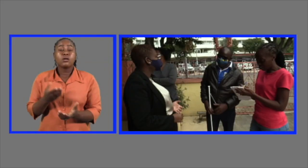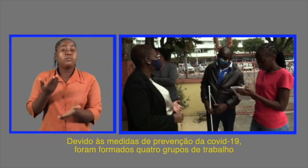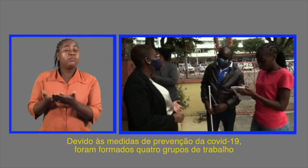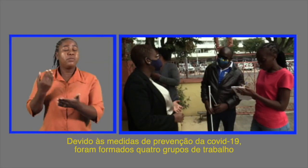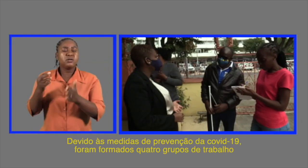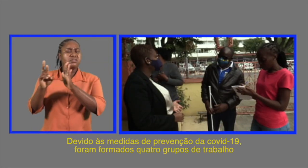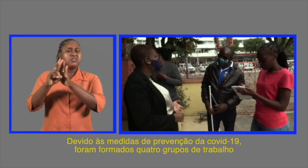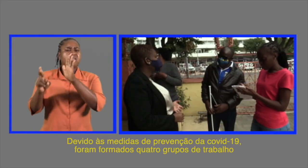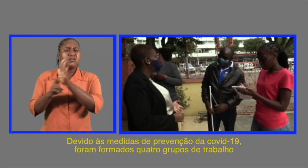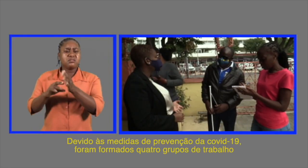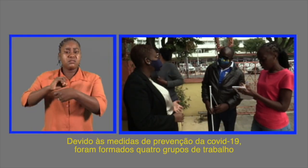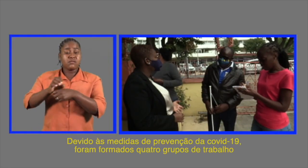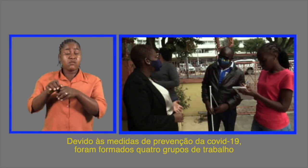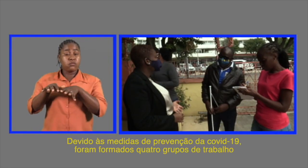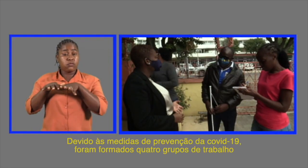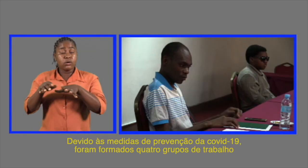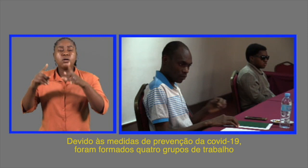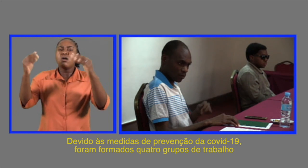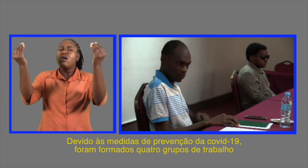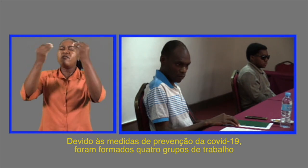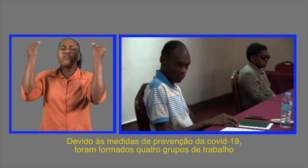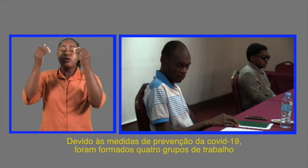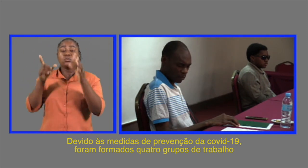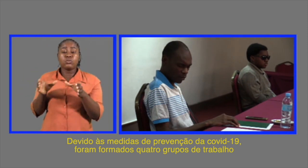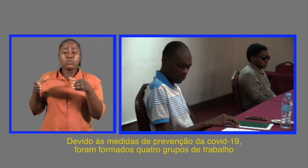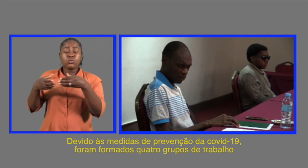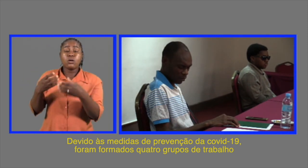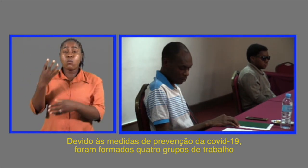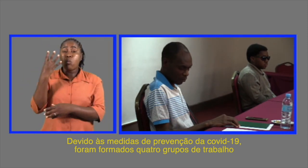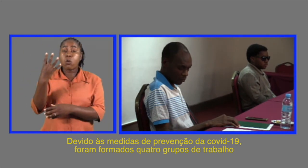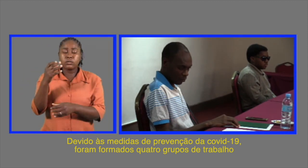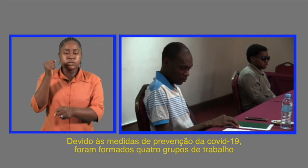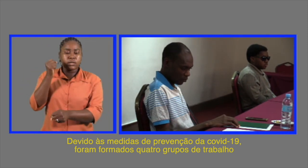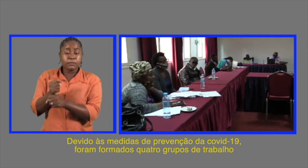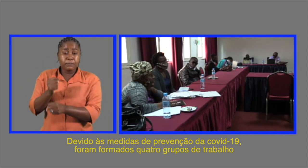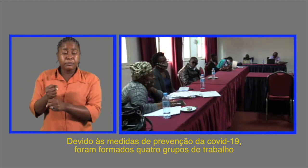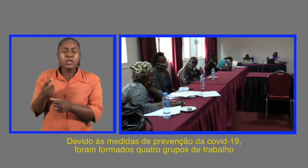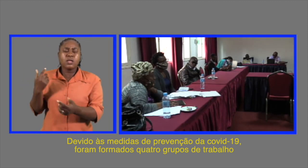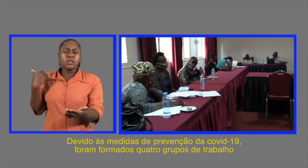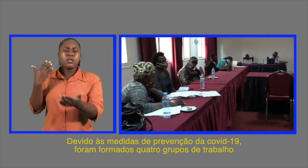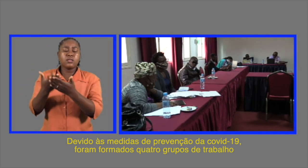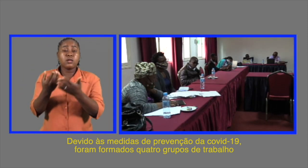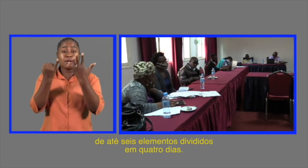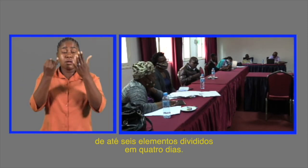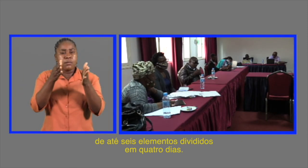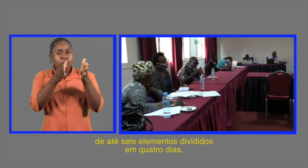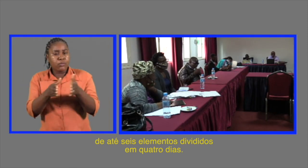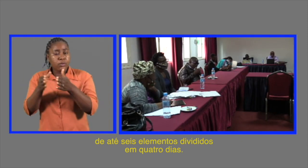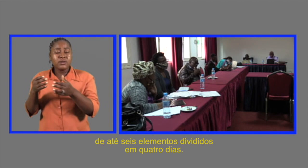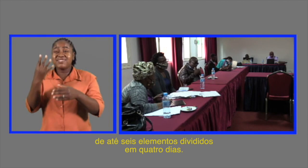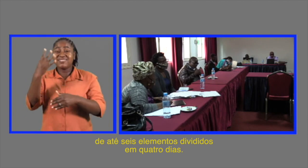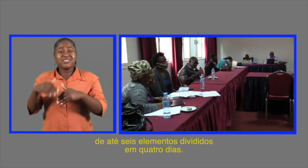Devido às medidas de prevenção da covid-19 foram formados quatro grupos de trabalho